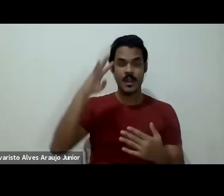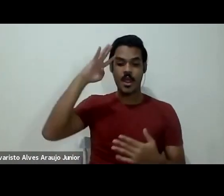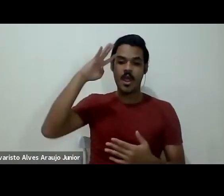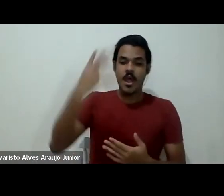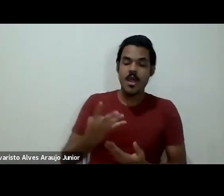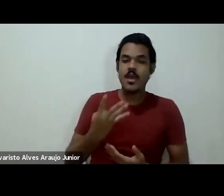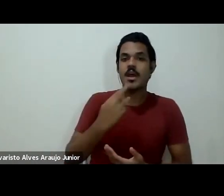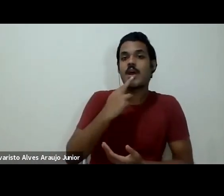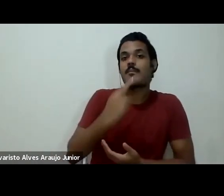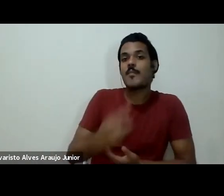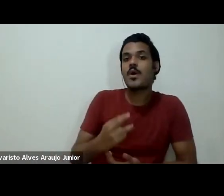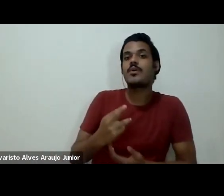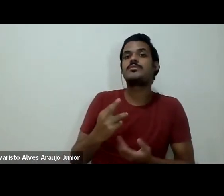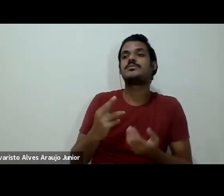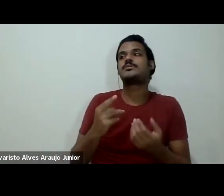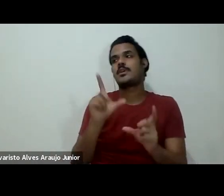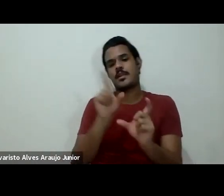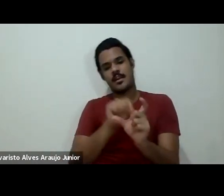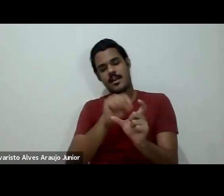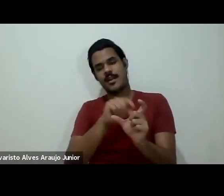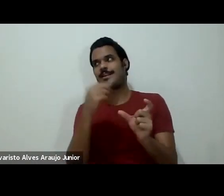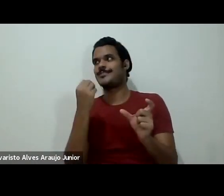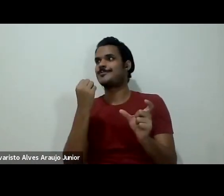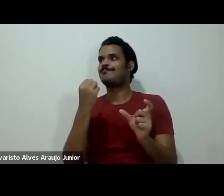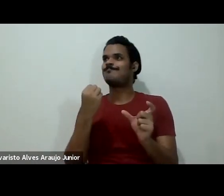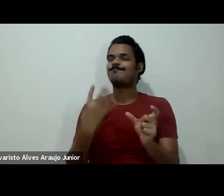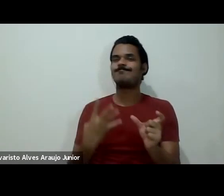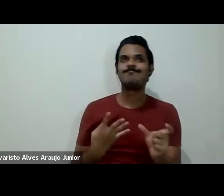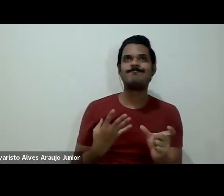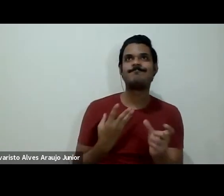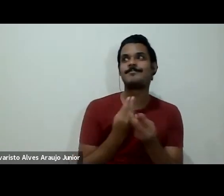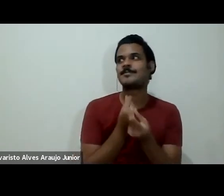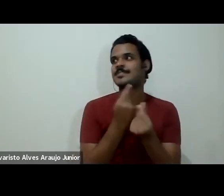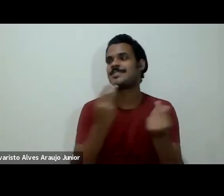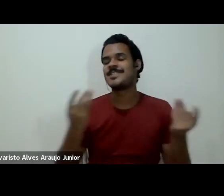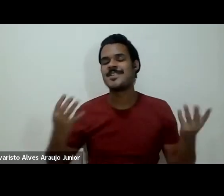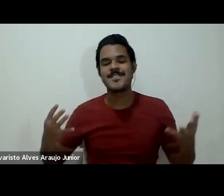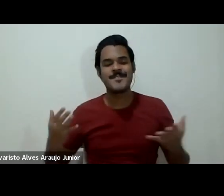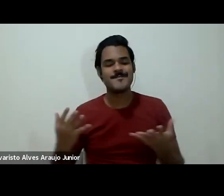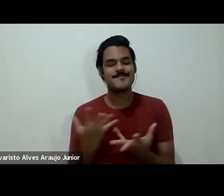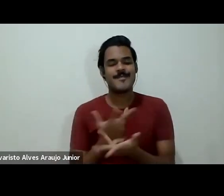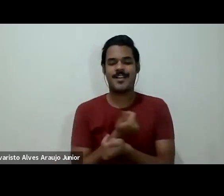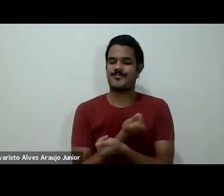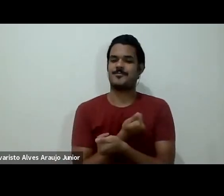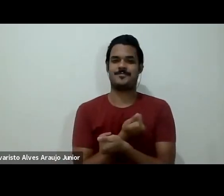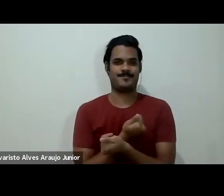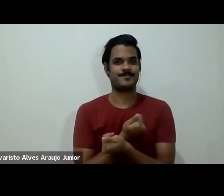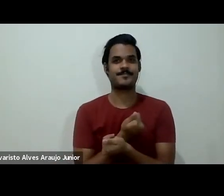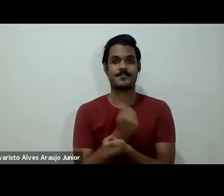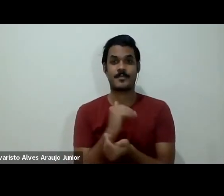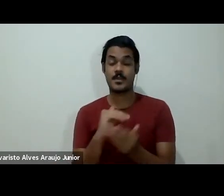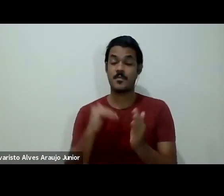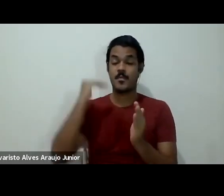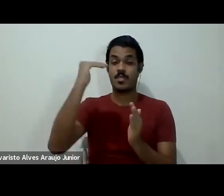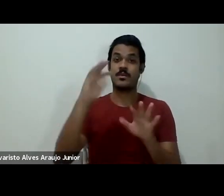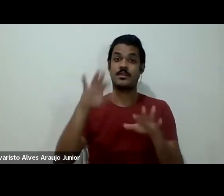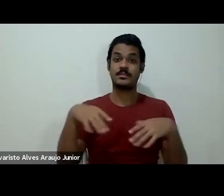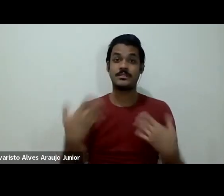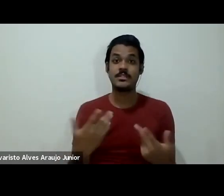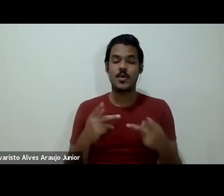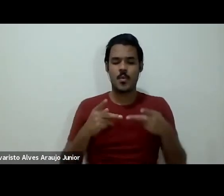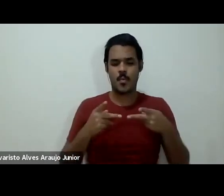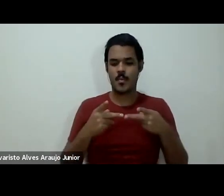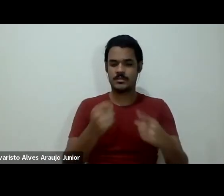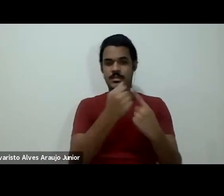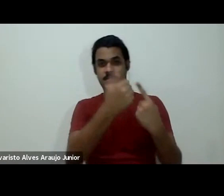léxico é de tamanha relevância. E está aí o projeto, né, de extensão,